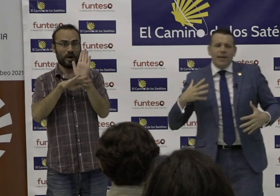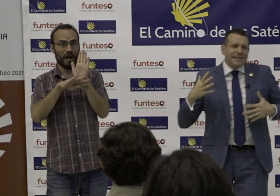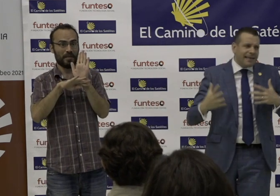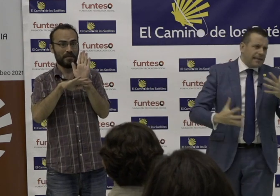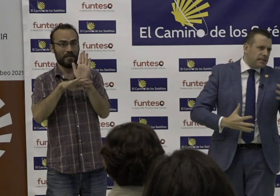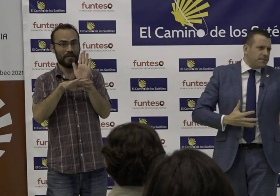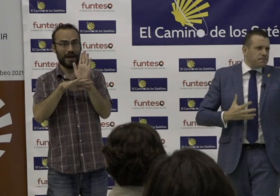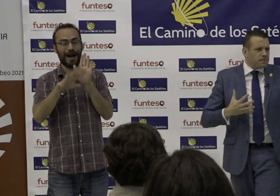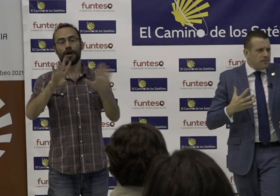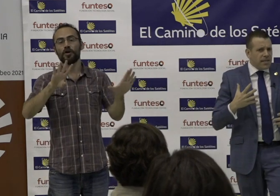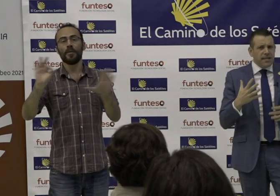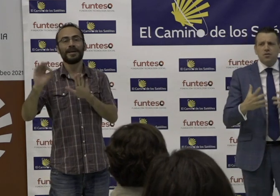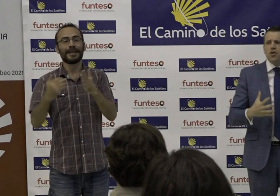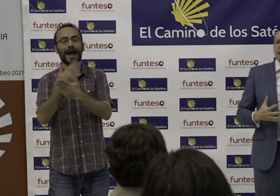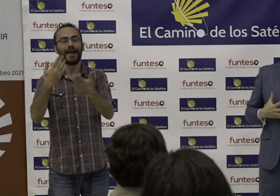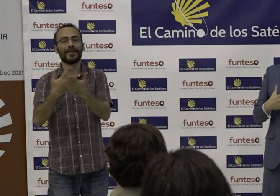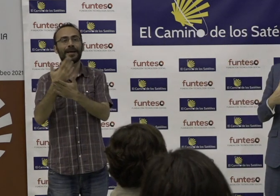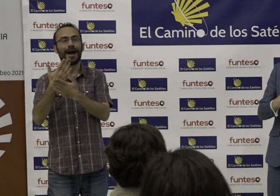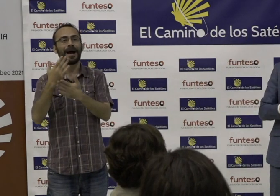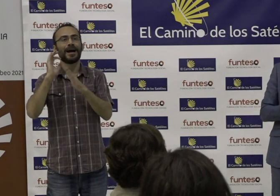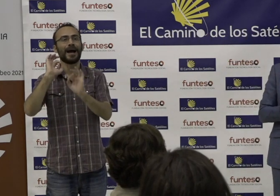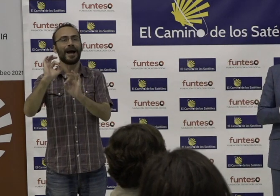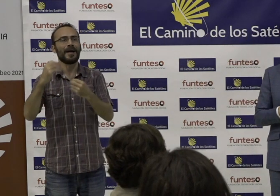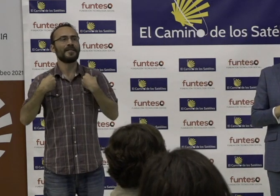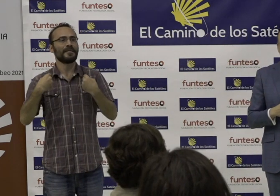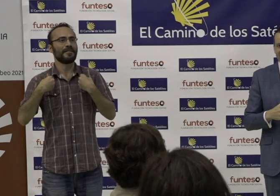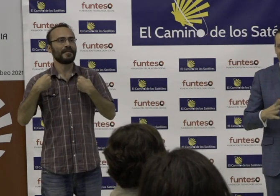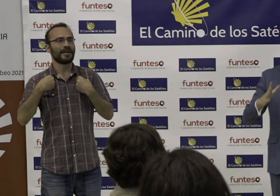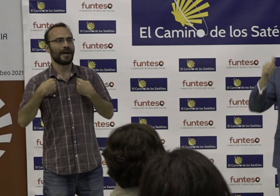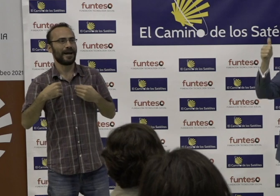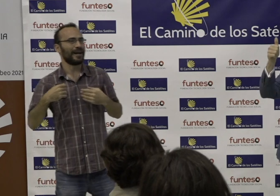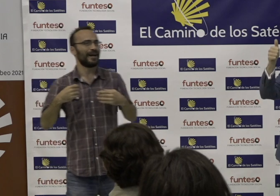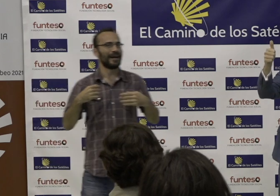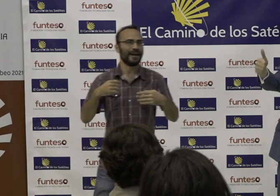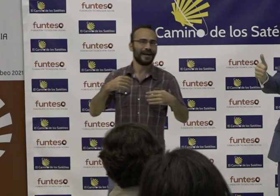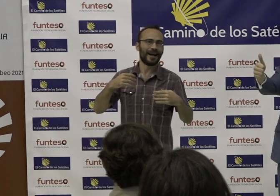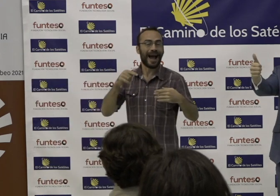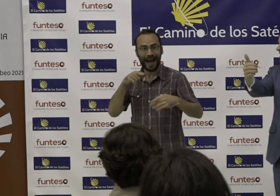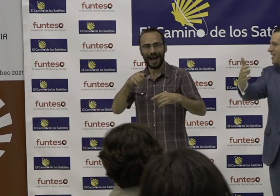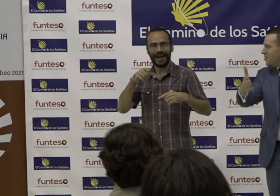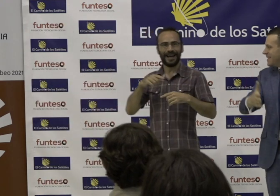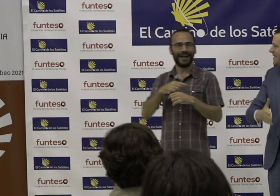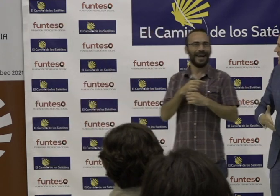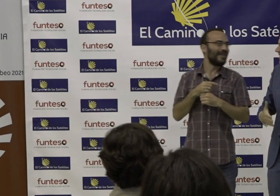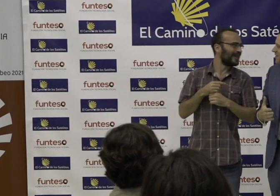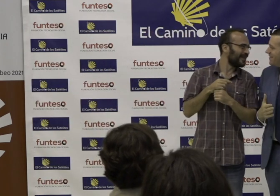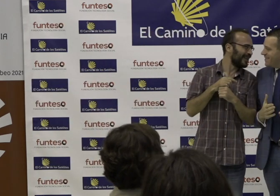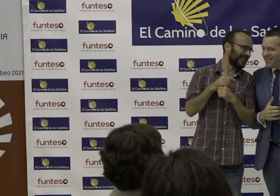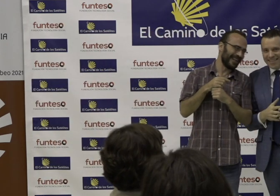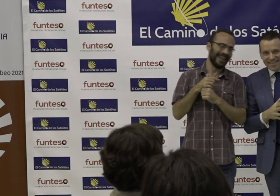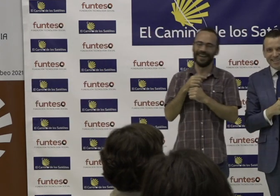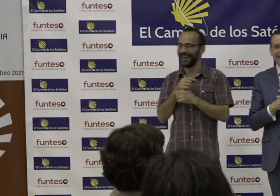de 90 días, y en esos 90 días de programa educativo, Adrián, que nos está